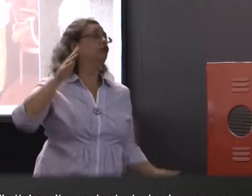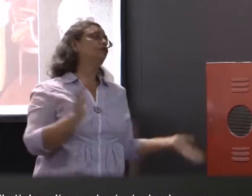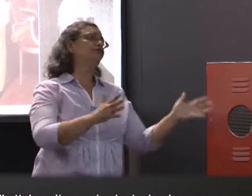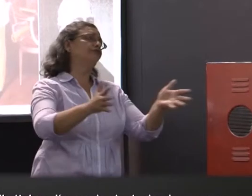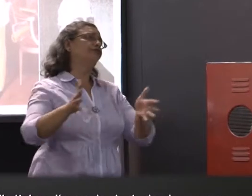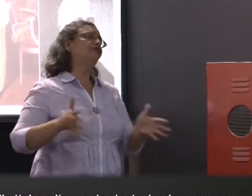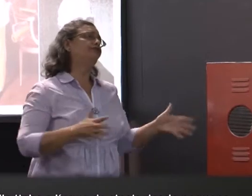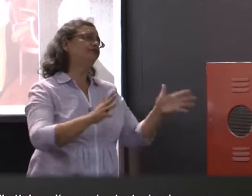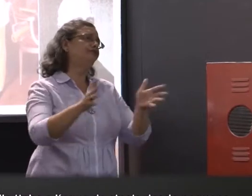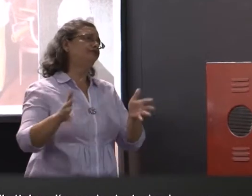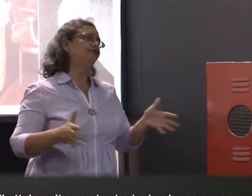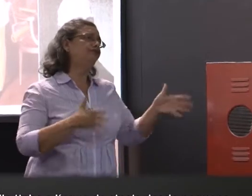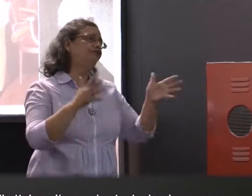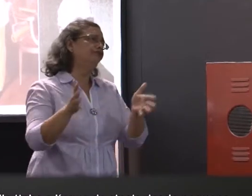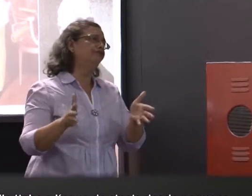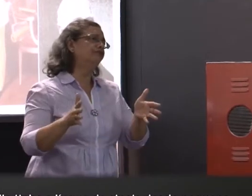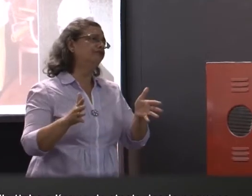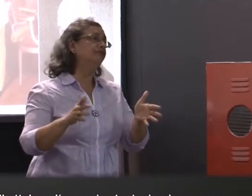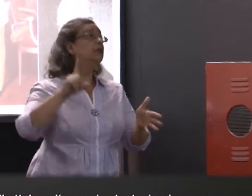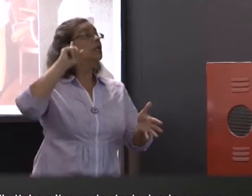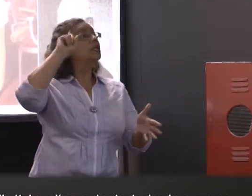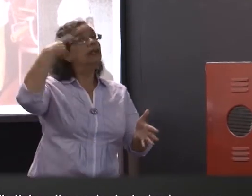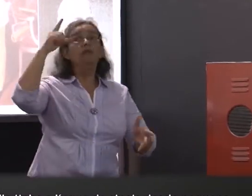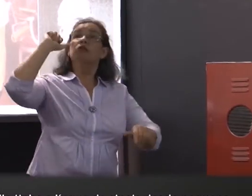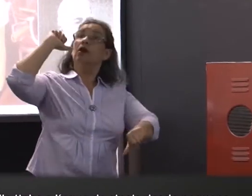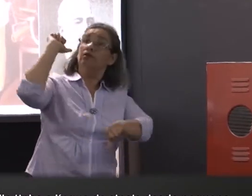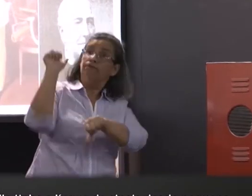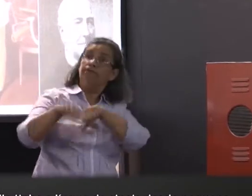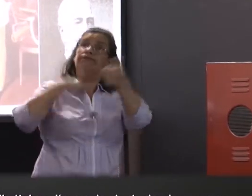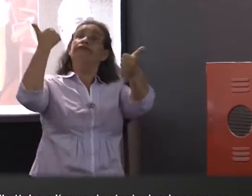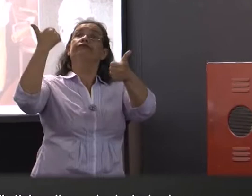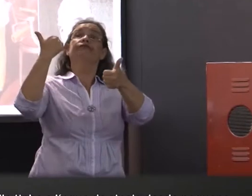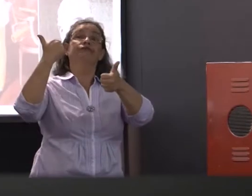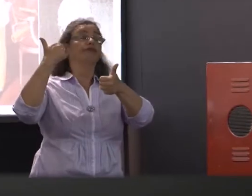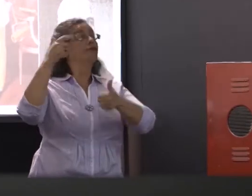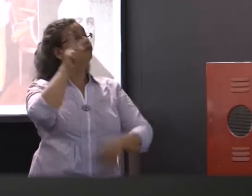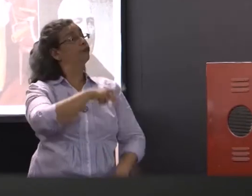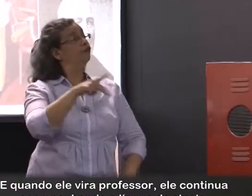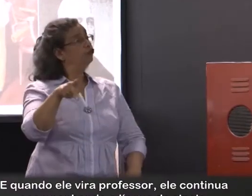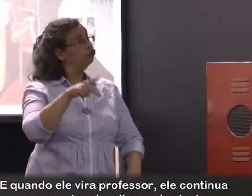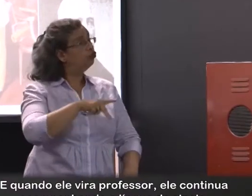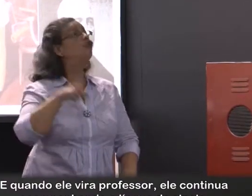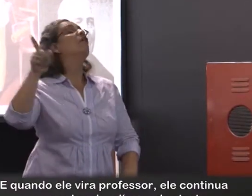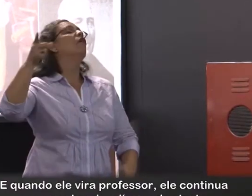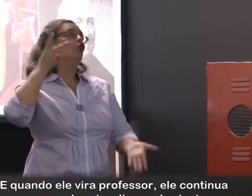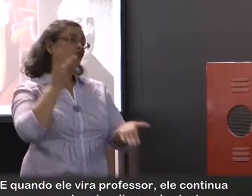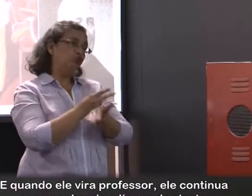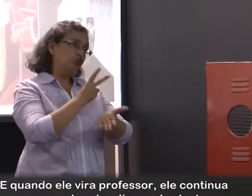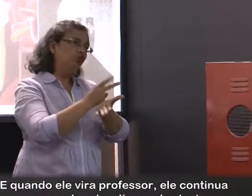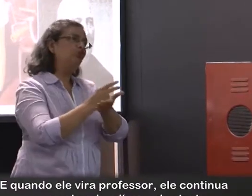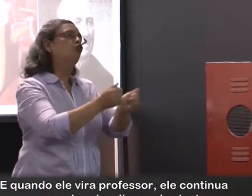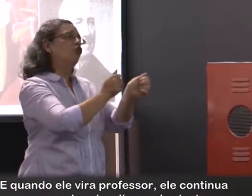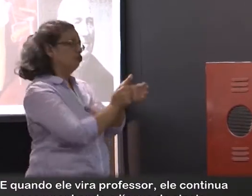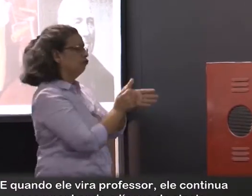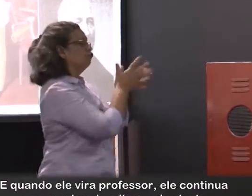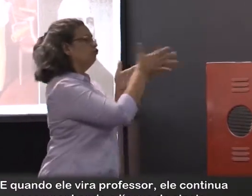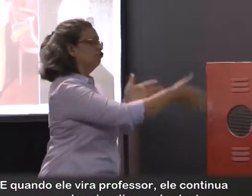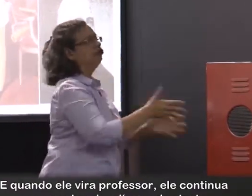pequeno ele estudou, ele tinha a língua de sinais, né, desde pequeno. E aí, quando ele vira professor, ele